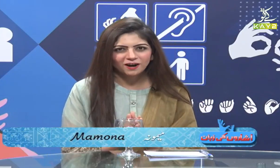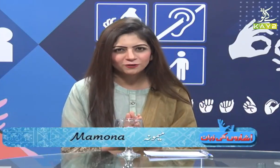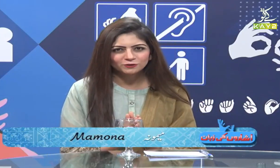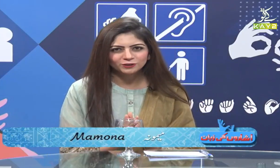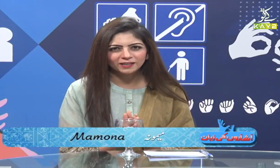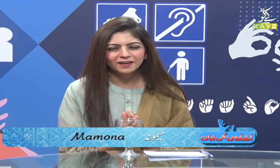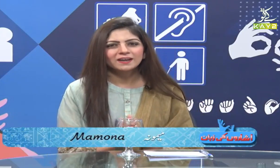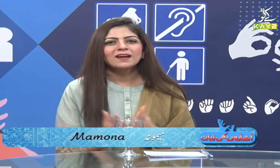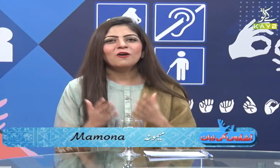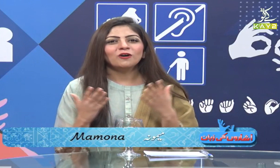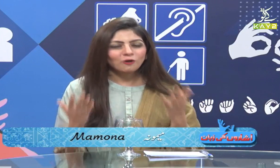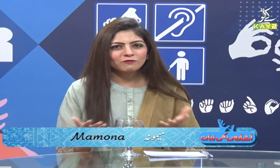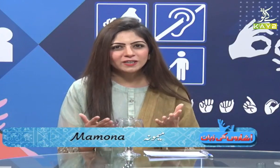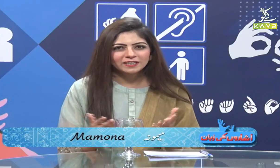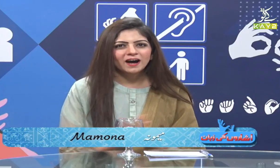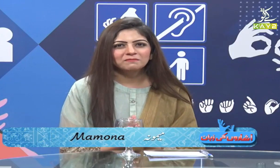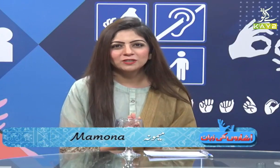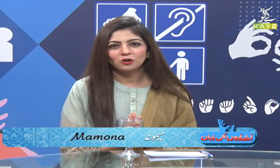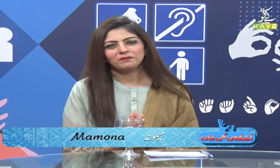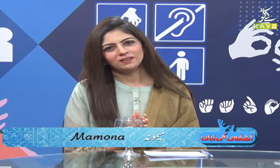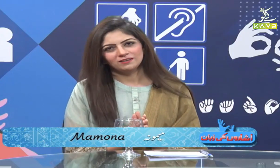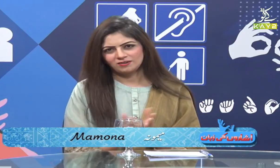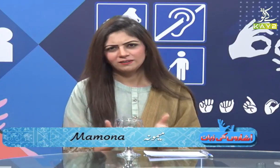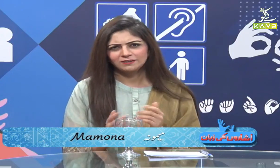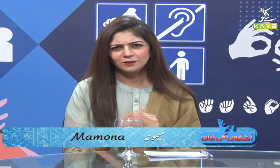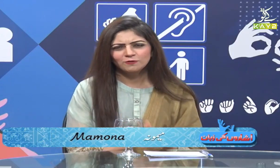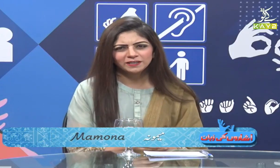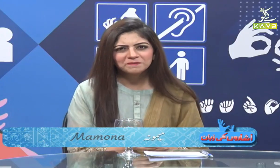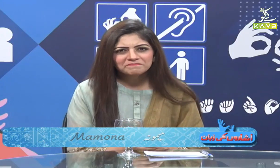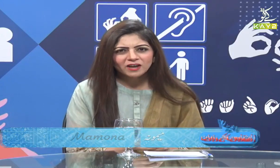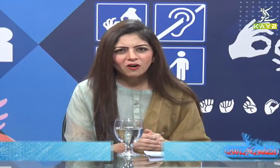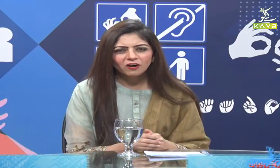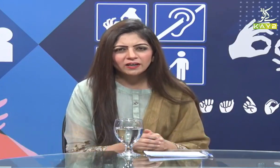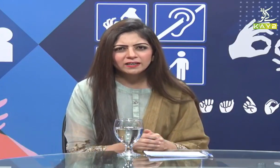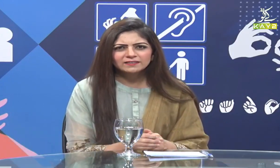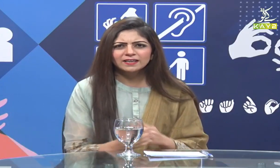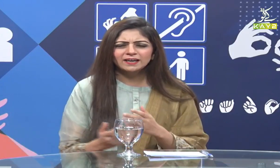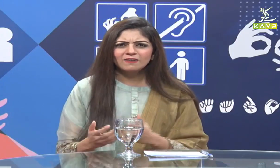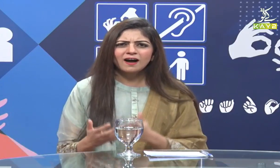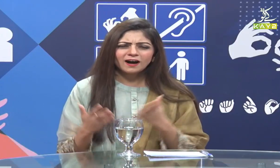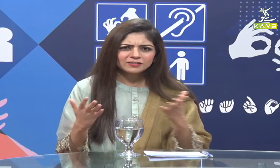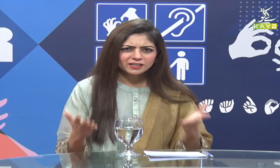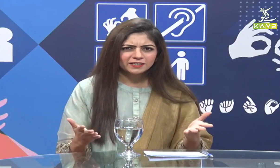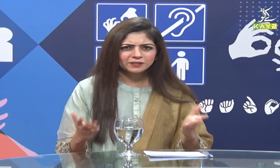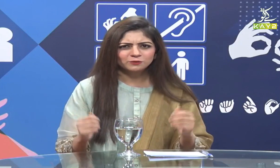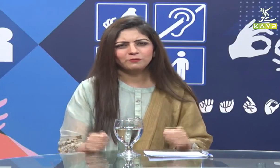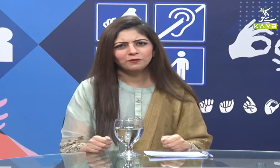हो चुकी हैं और होपफुली आपने शॉपिंग करना स्टार्ट कर दी होगी। और इसके अलावा आज का ये जो